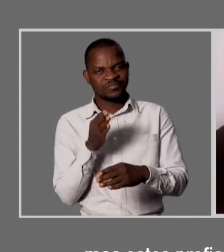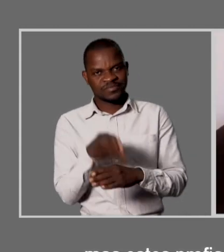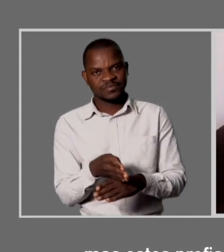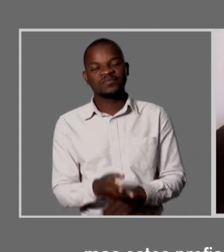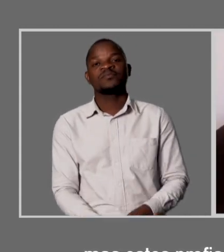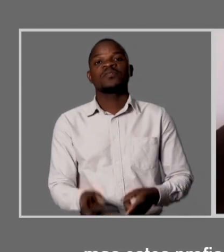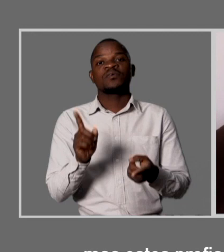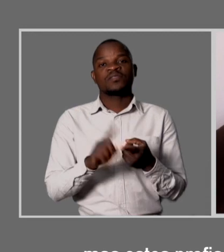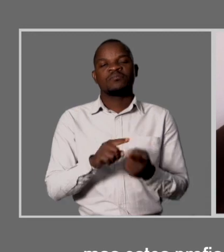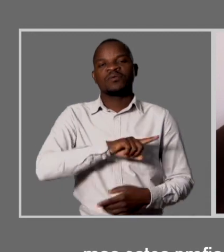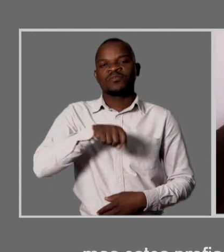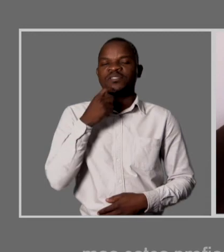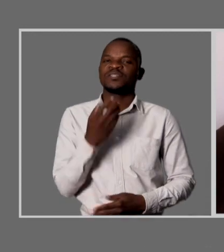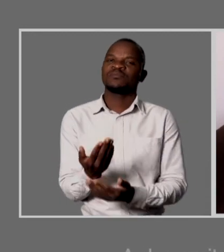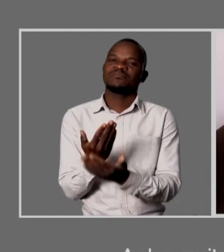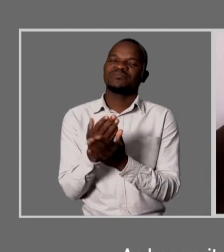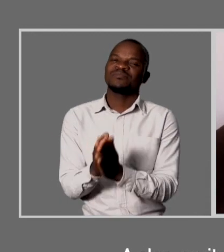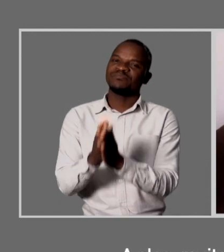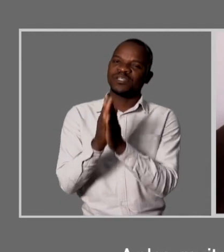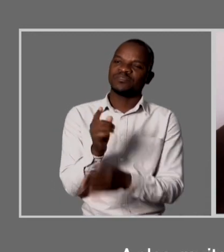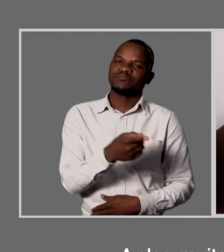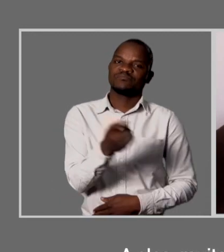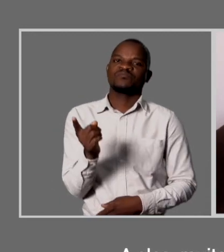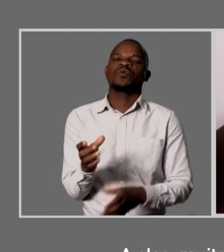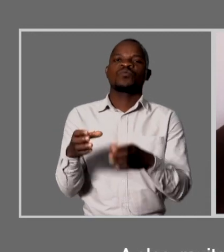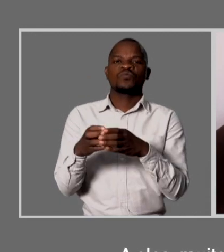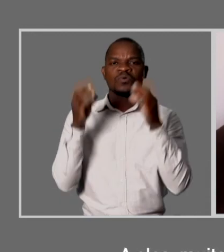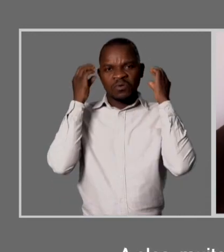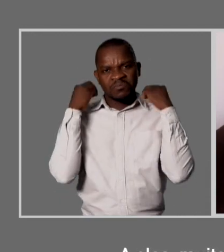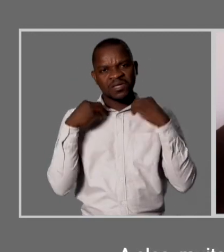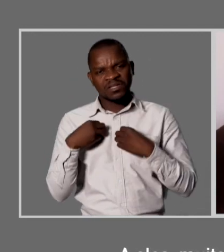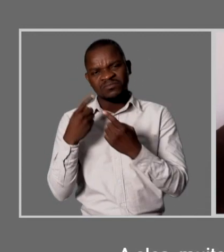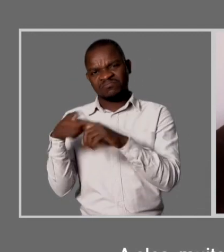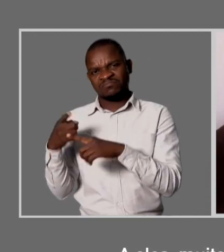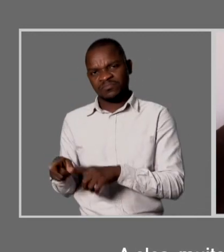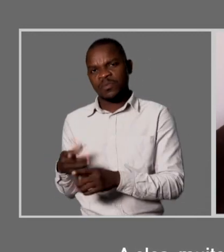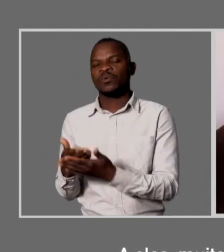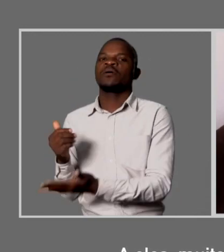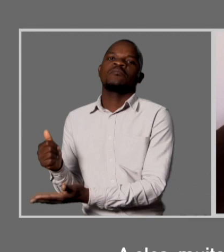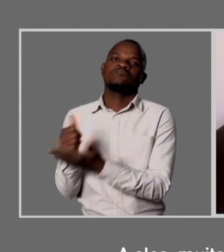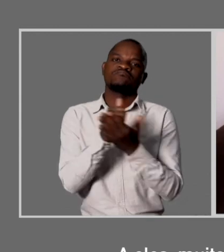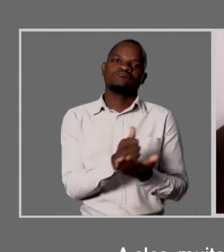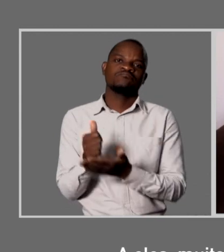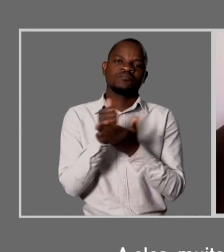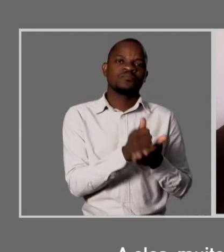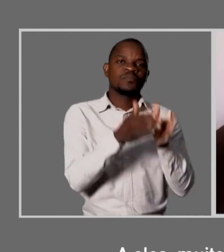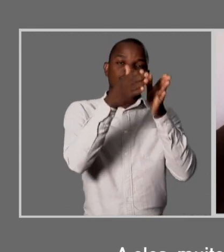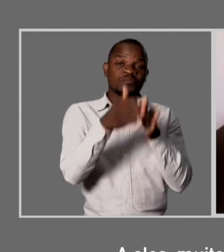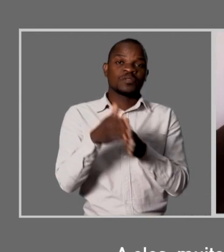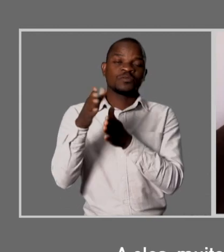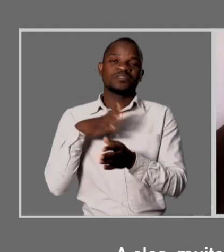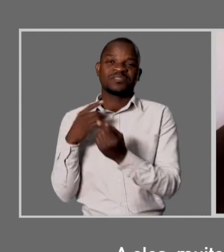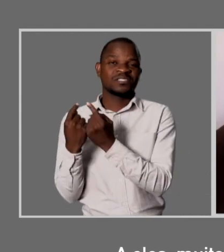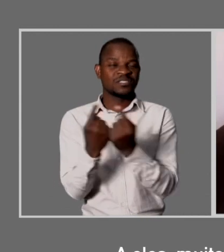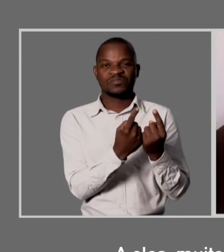sempre possível de se superar. Então, a eles, muito obrigada mesmo, que continuem com essa força de ajudar cada vez mais, mais